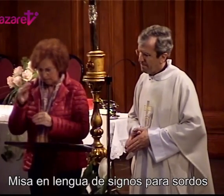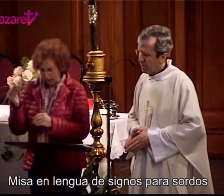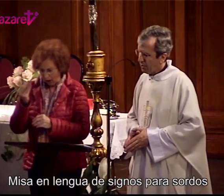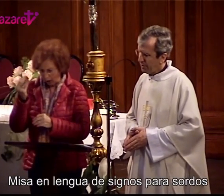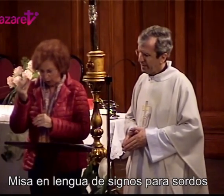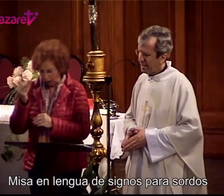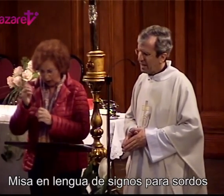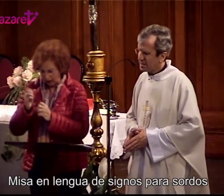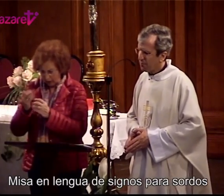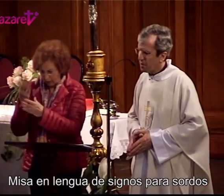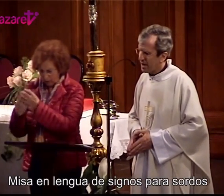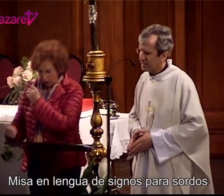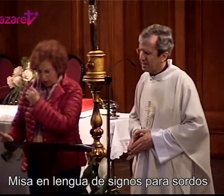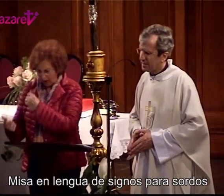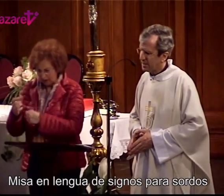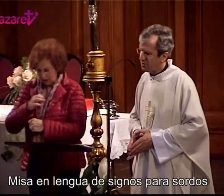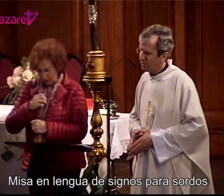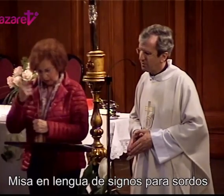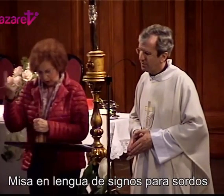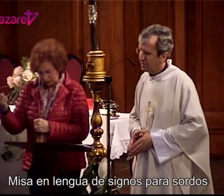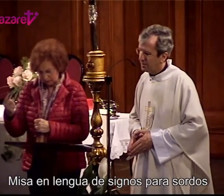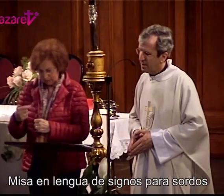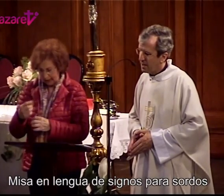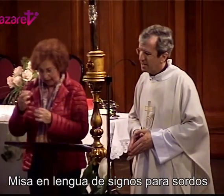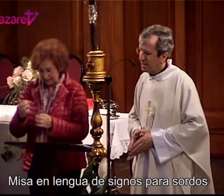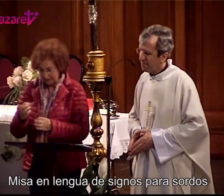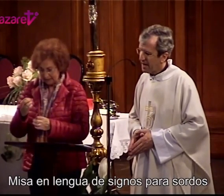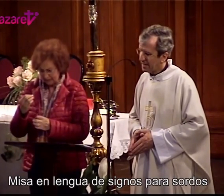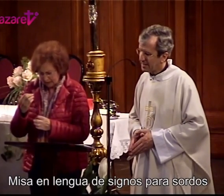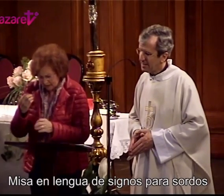Mejor es refugiarse en el Señor que fiarse